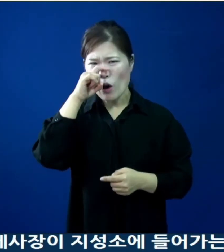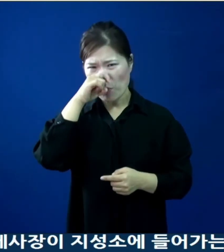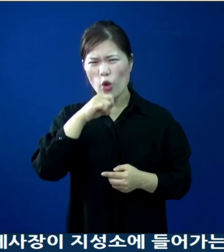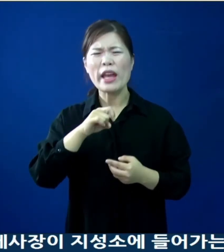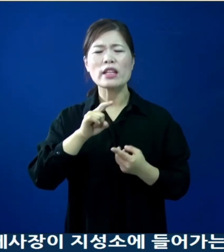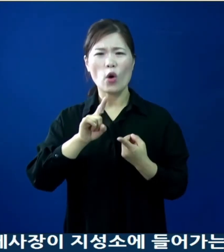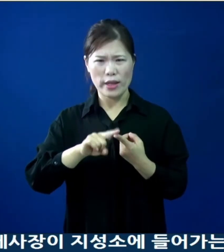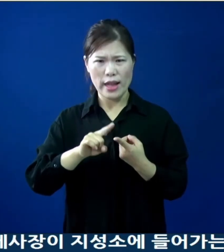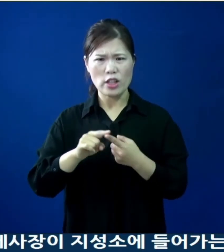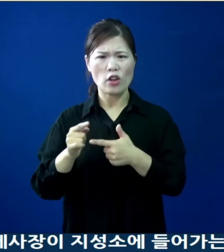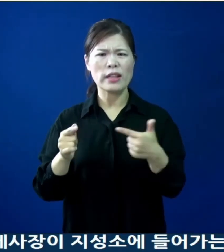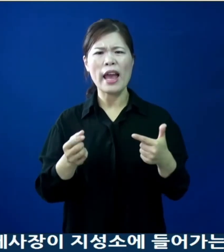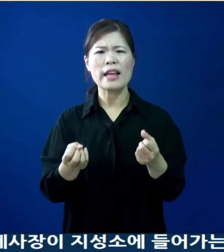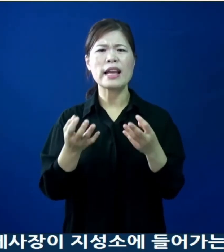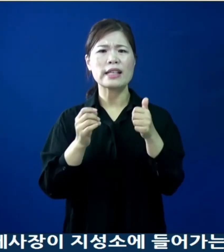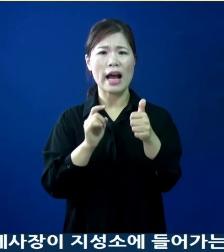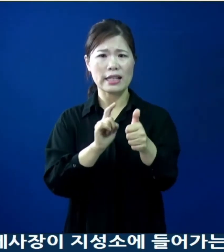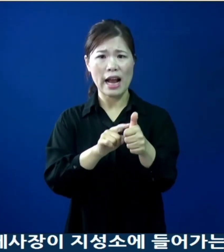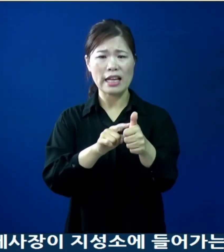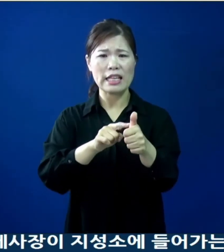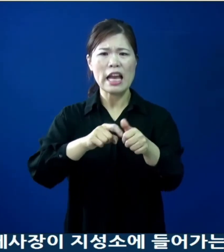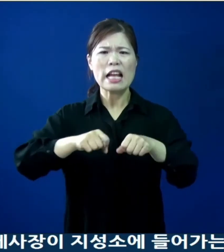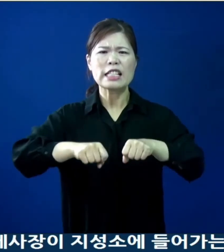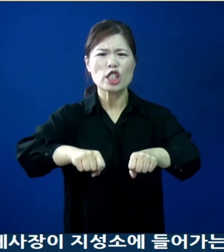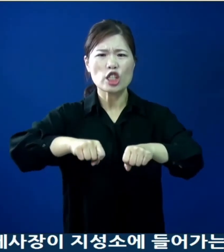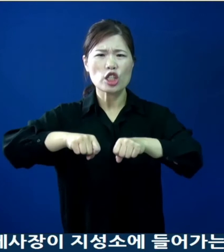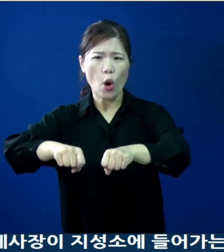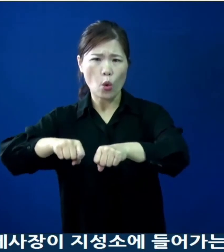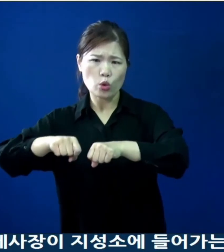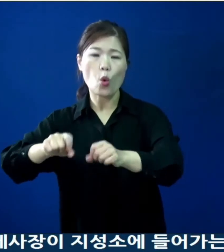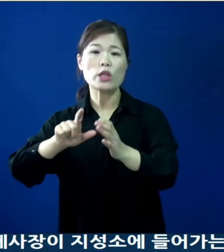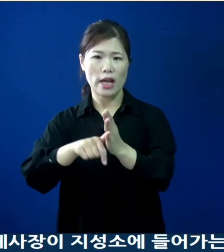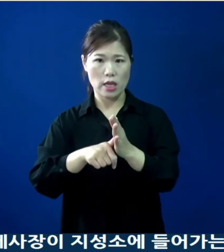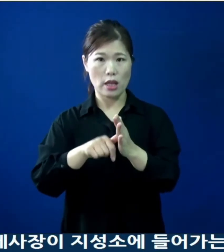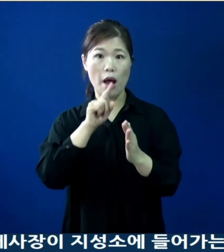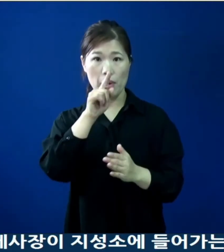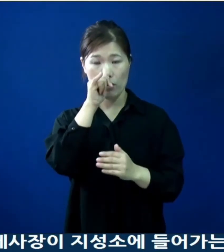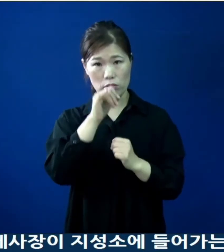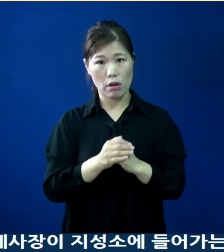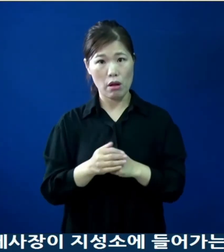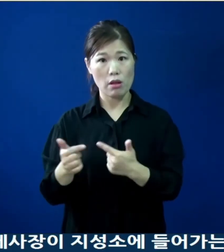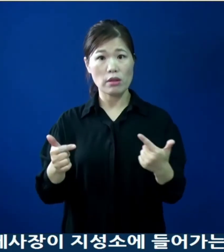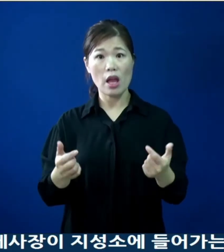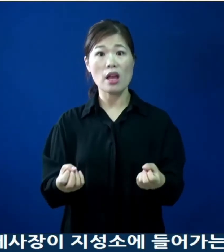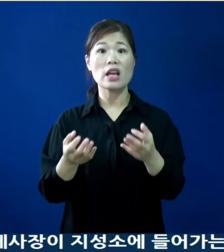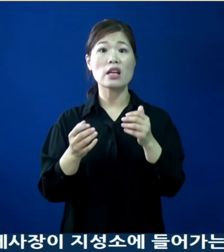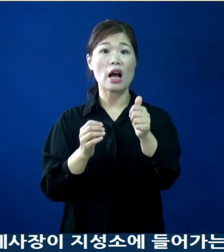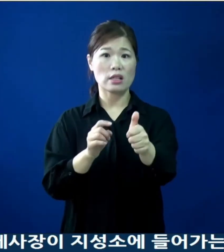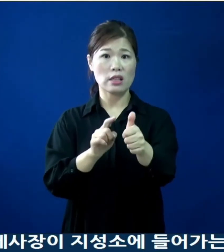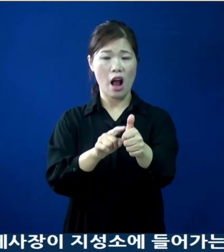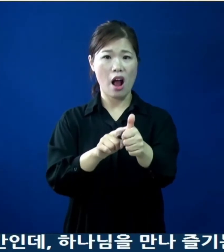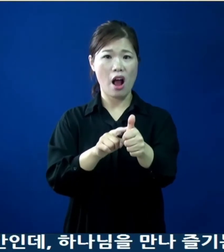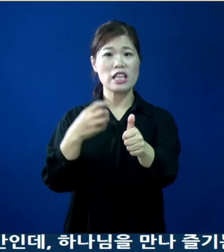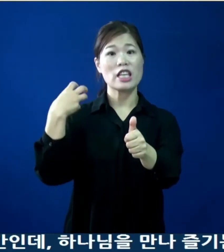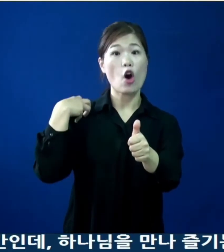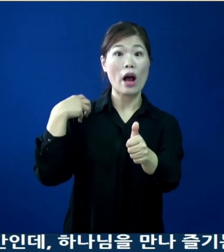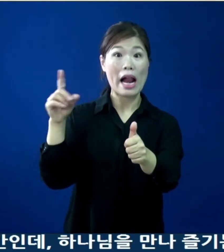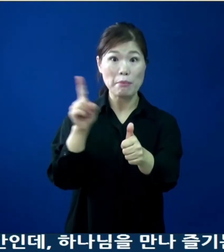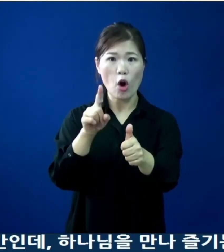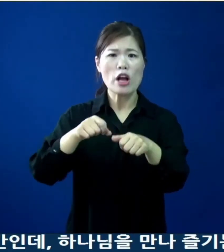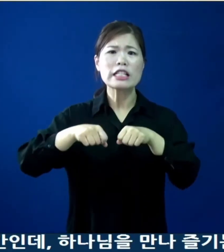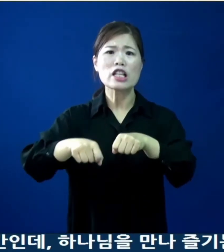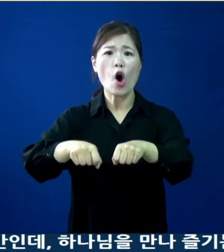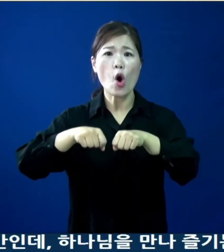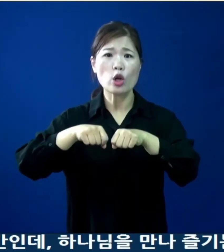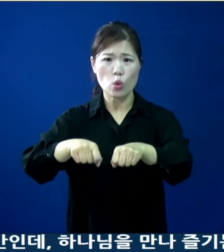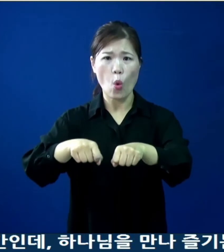대제사장이 청소하는 시간이라고 얘기를 합니다. 대제사장의 역할은 청소부였습니다.